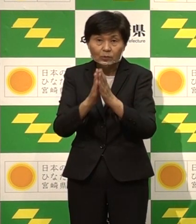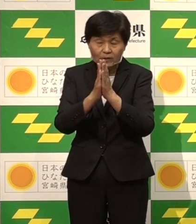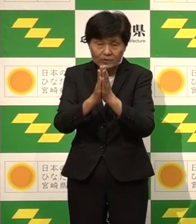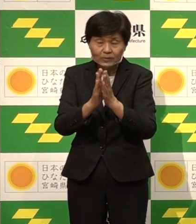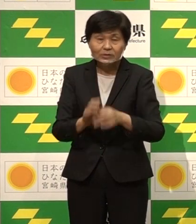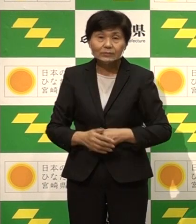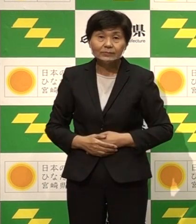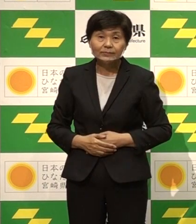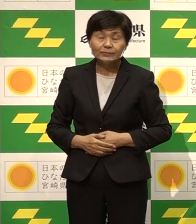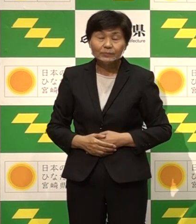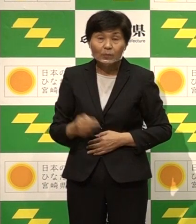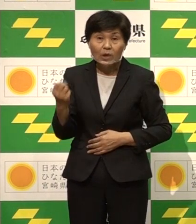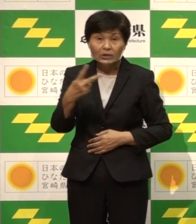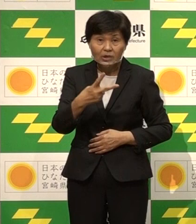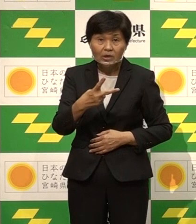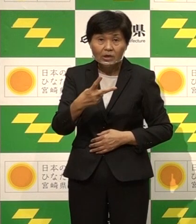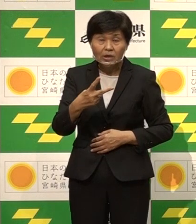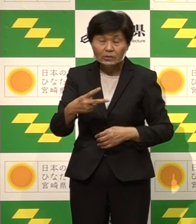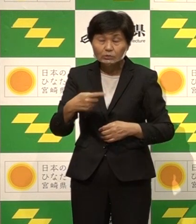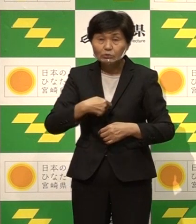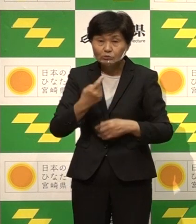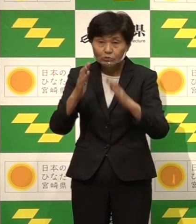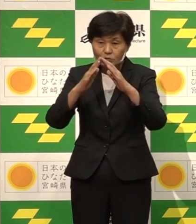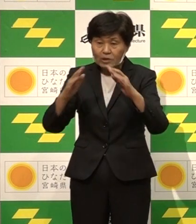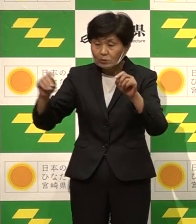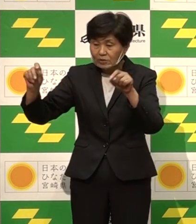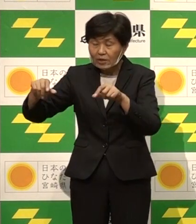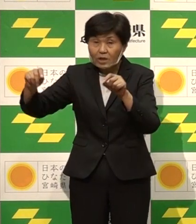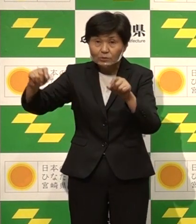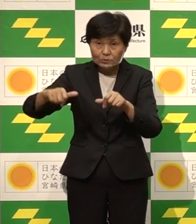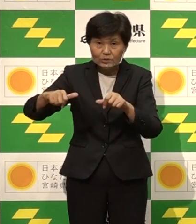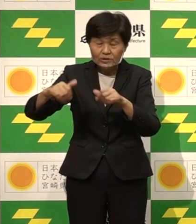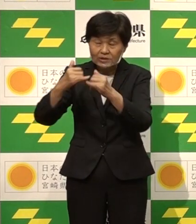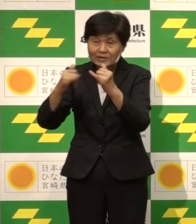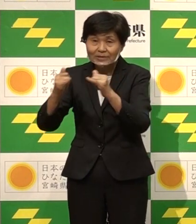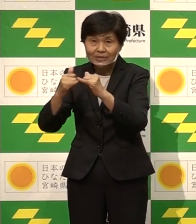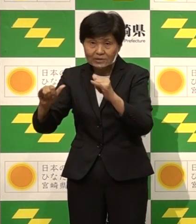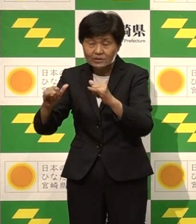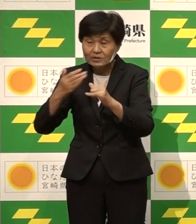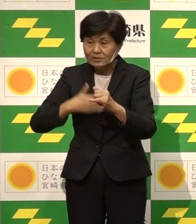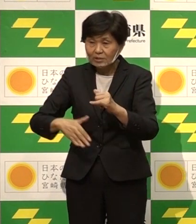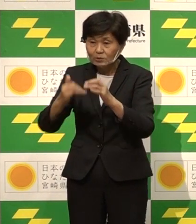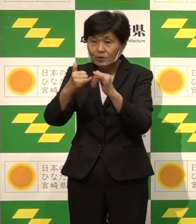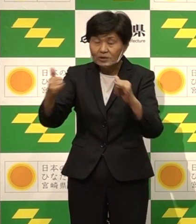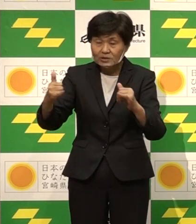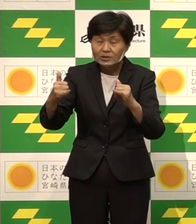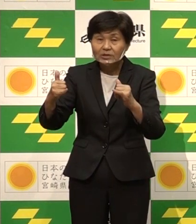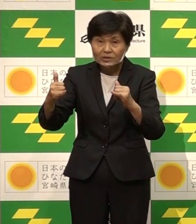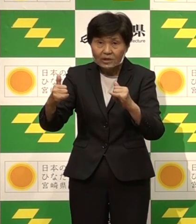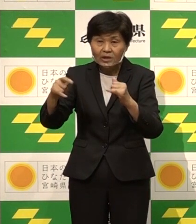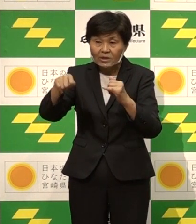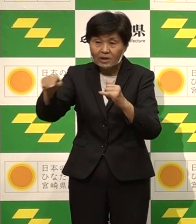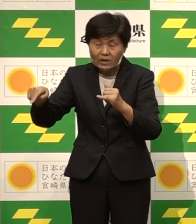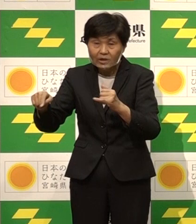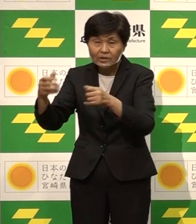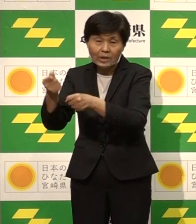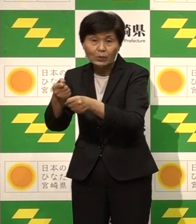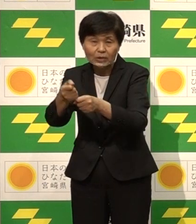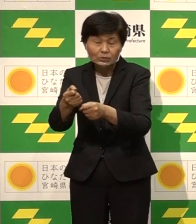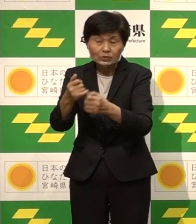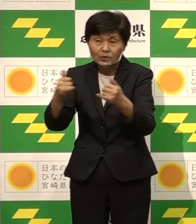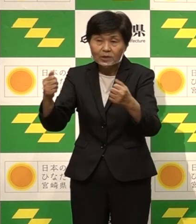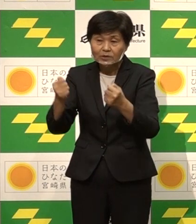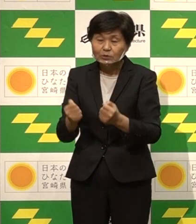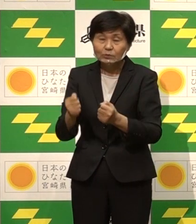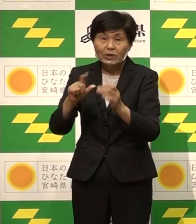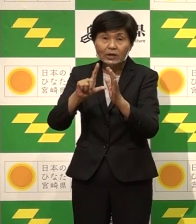ております。そしてお近くにご家族だとか親戚お知り合いの方頼ることができるような場合はですね、